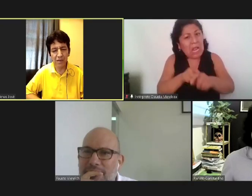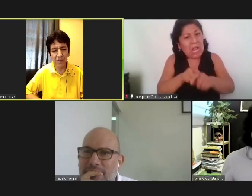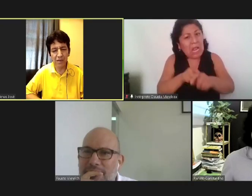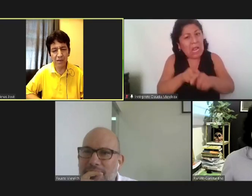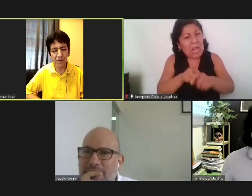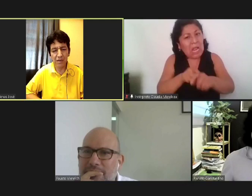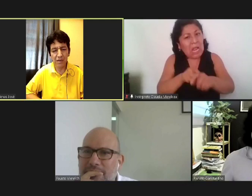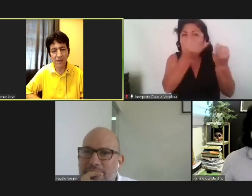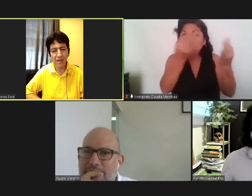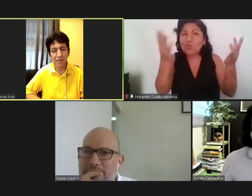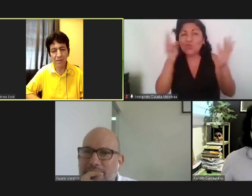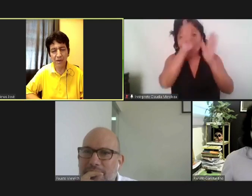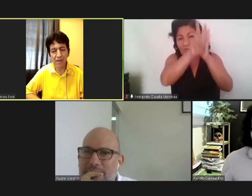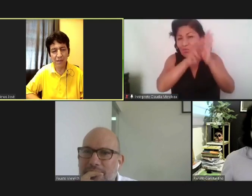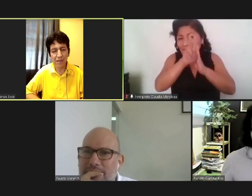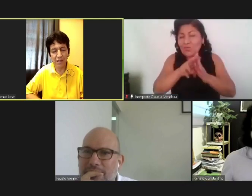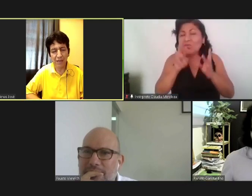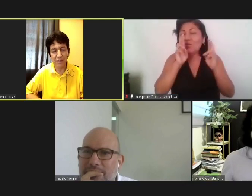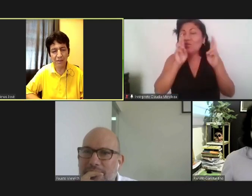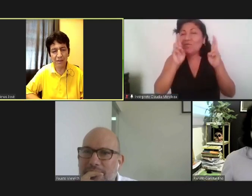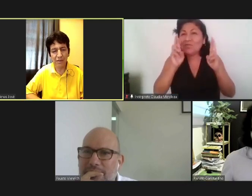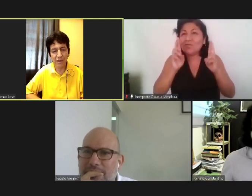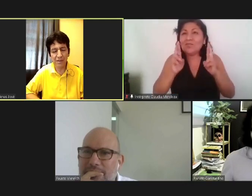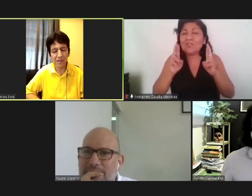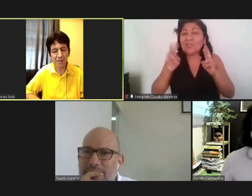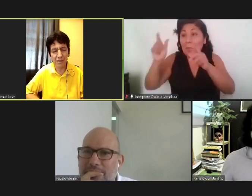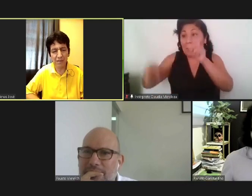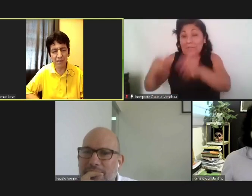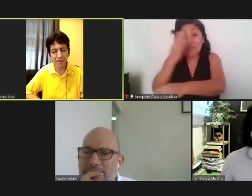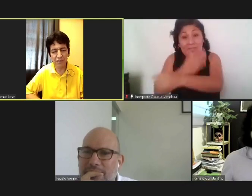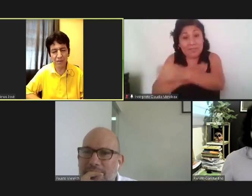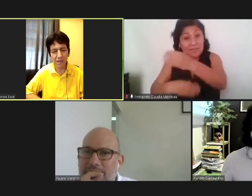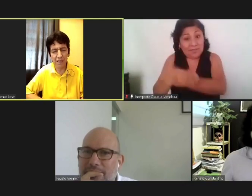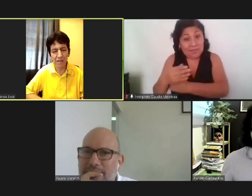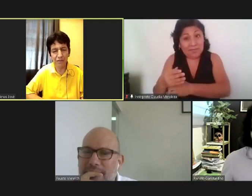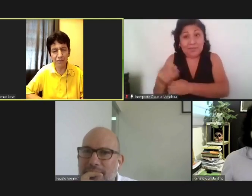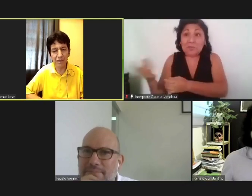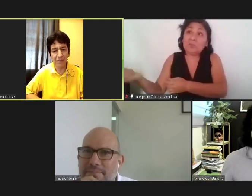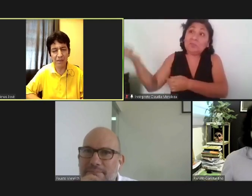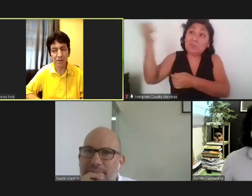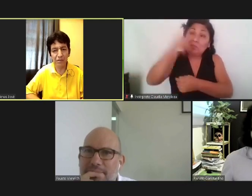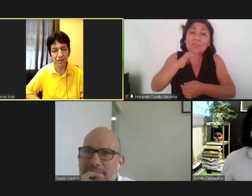muy interesante. Esperemos que las personas con discapacidad, pero también su familia,